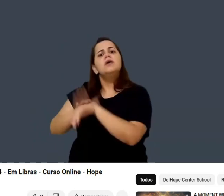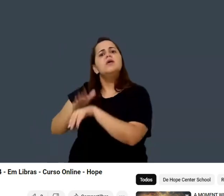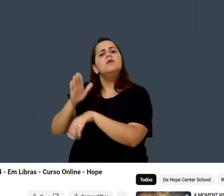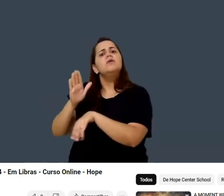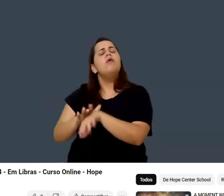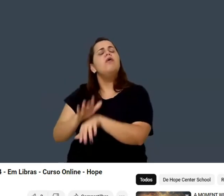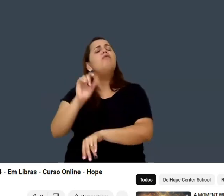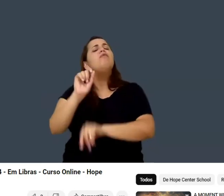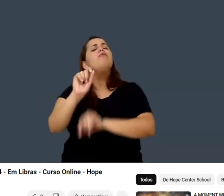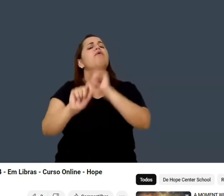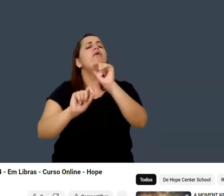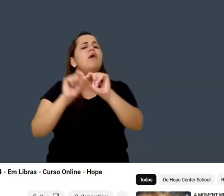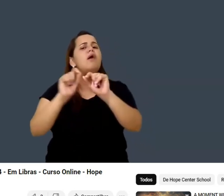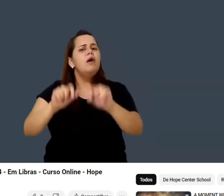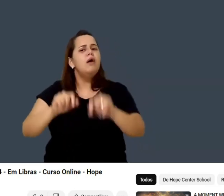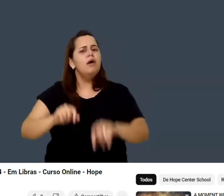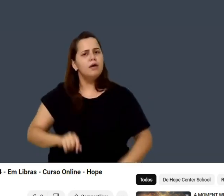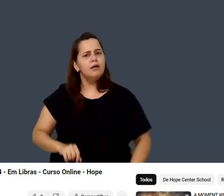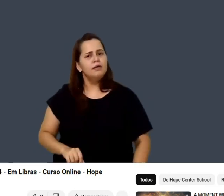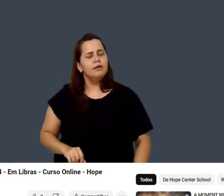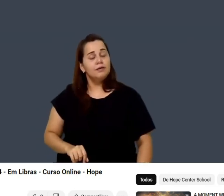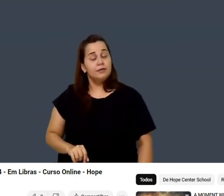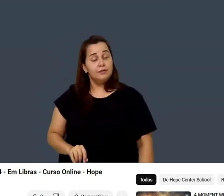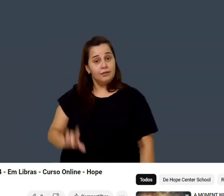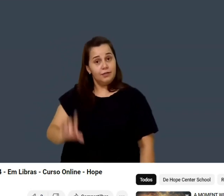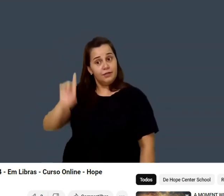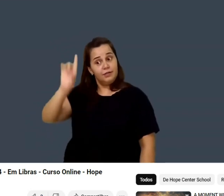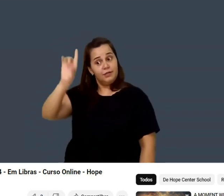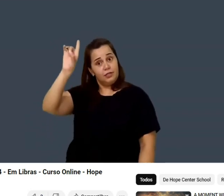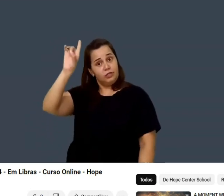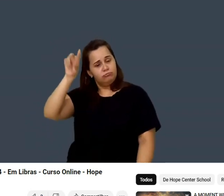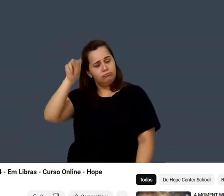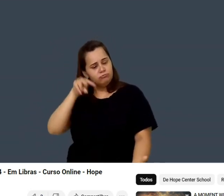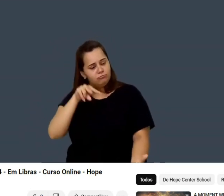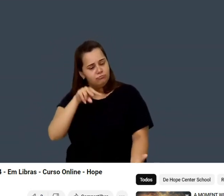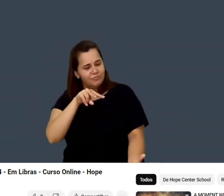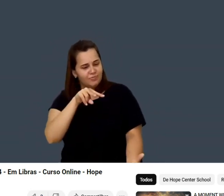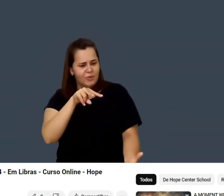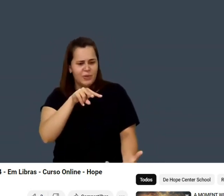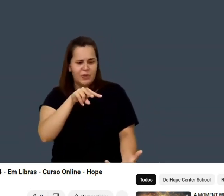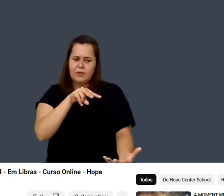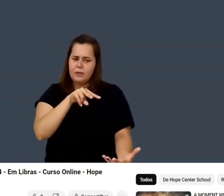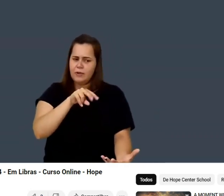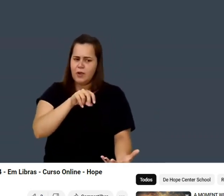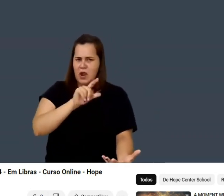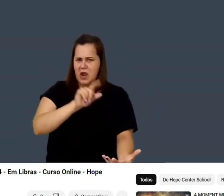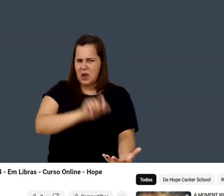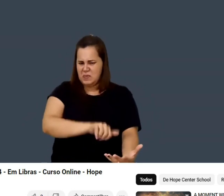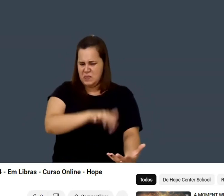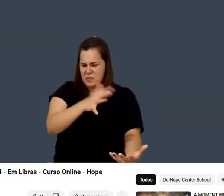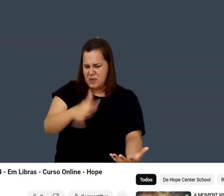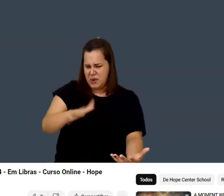sexto dia, isso mesmo. E no sexto dia, Deus fez o quê? Deus